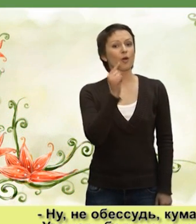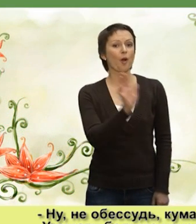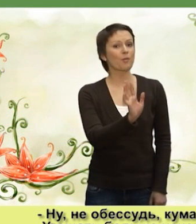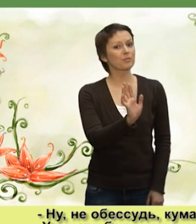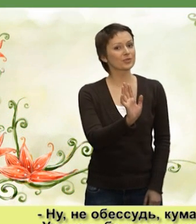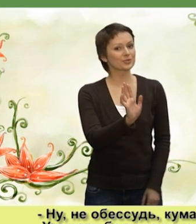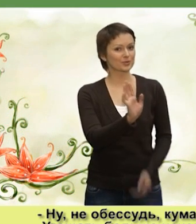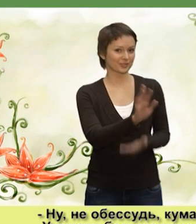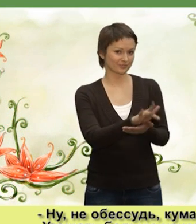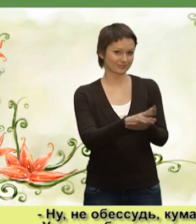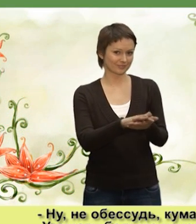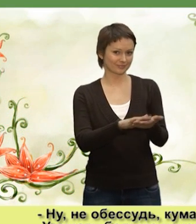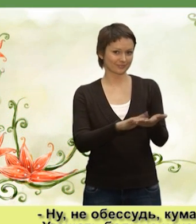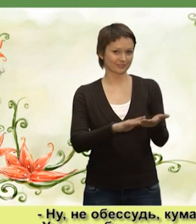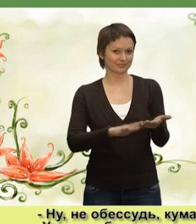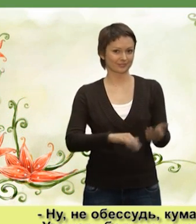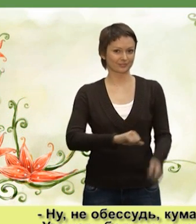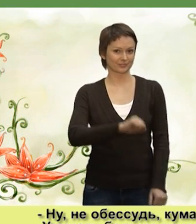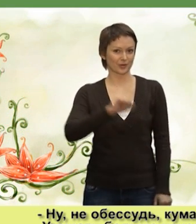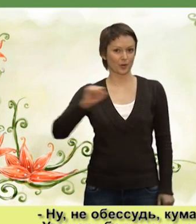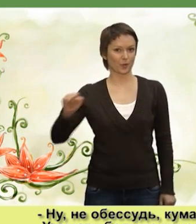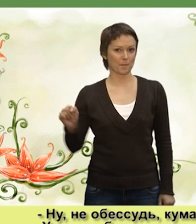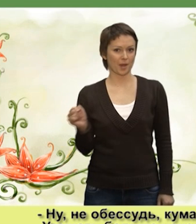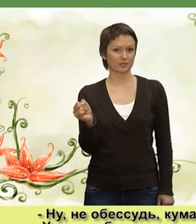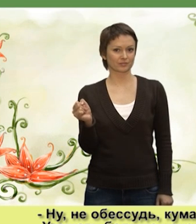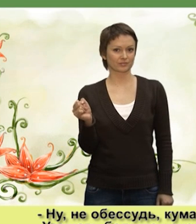Ну, не обессудь, кума,